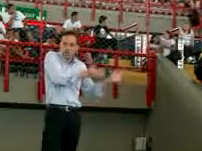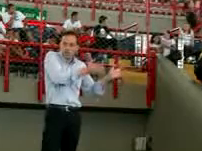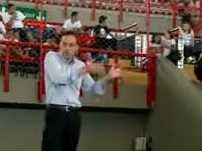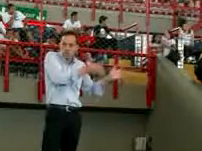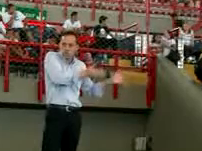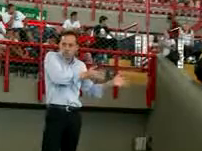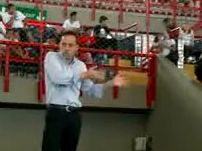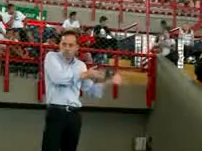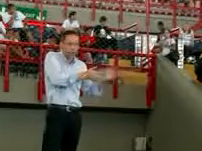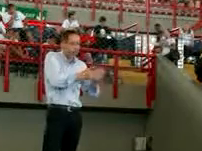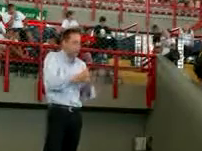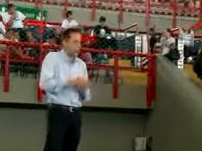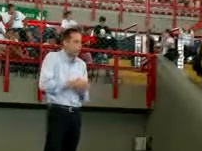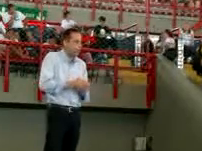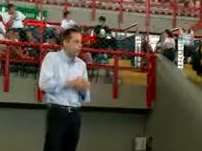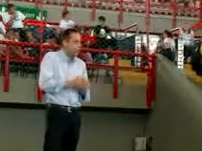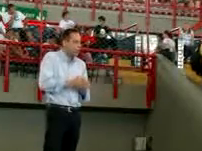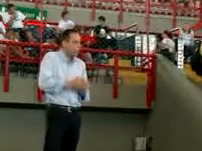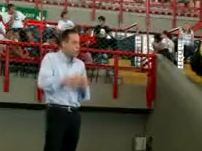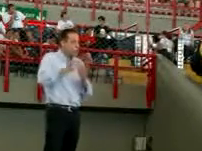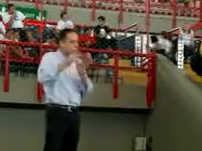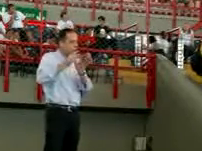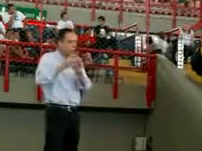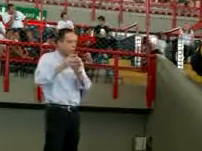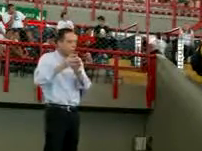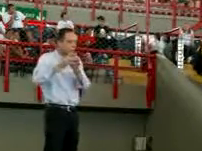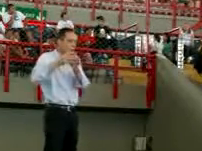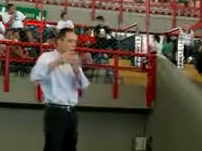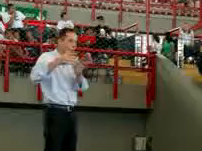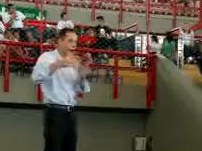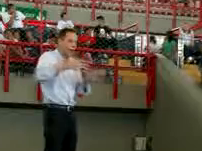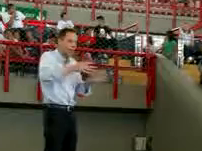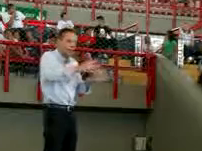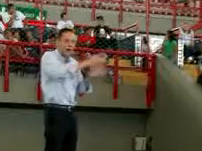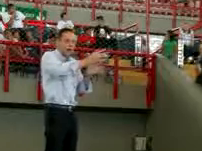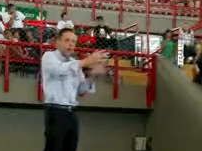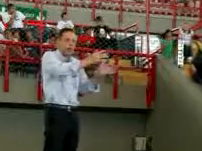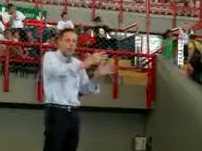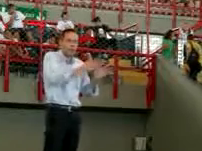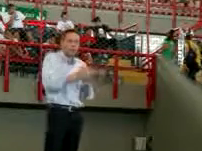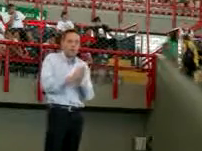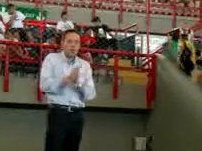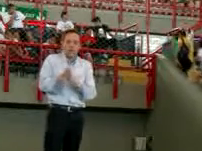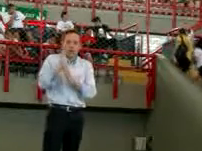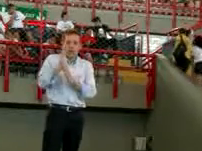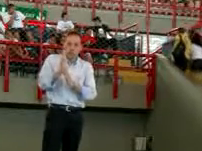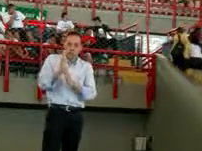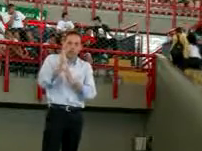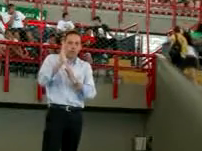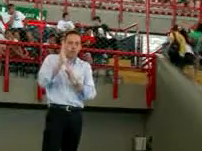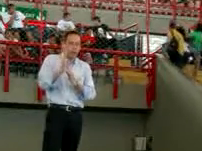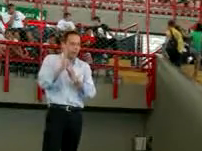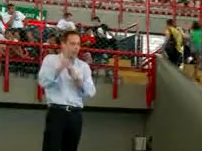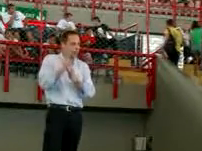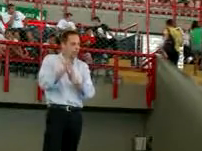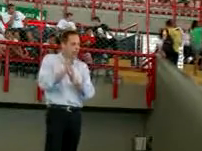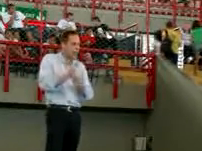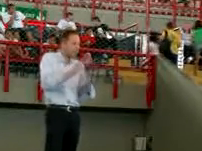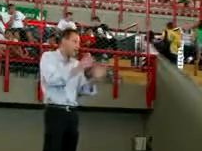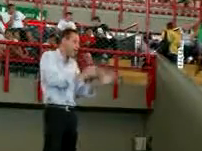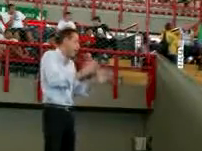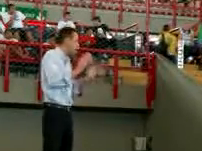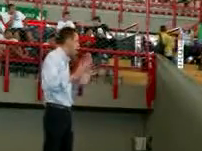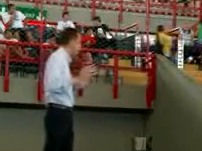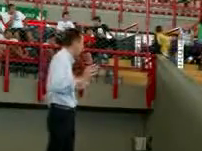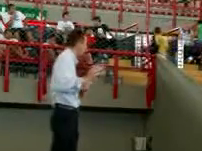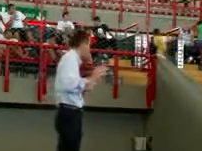século XVII e século XVIII, os portugueses ocuparam vários territórios que antes, pelo Tratado de